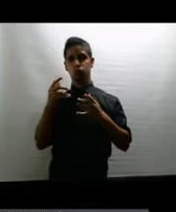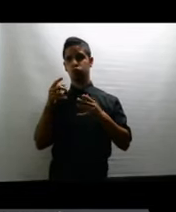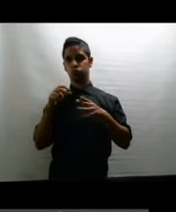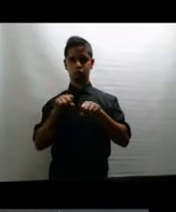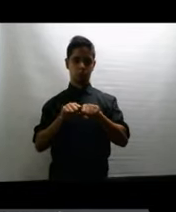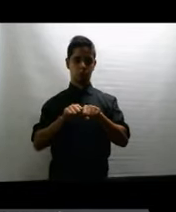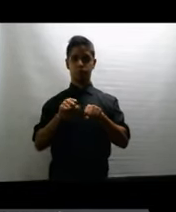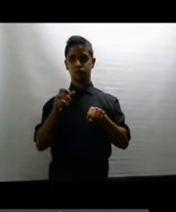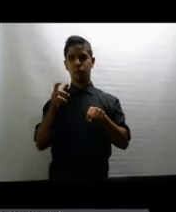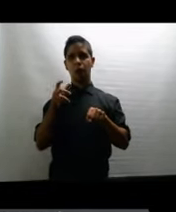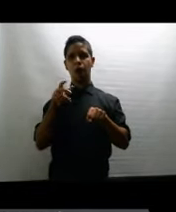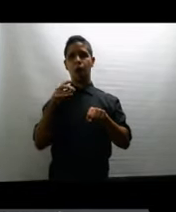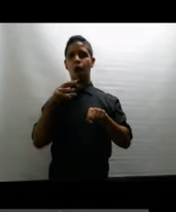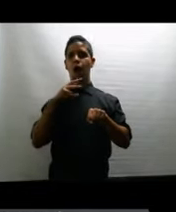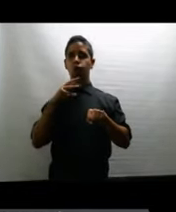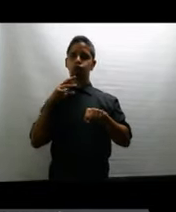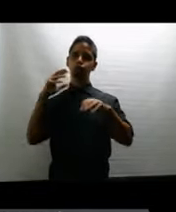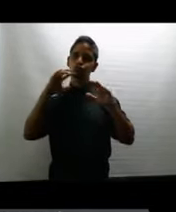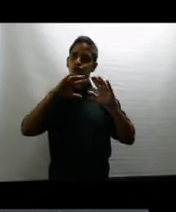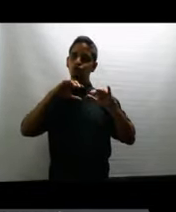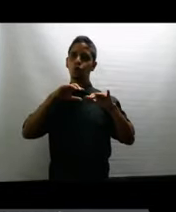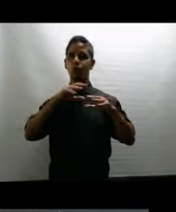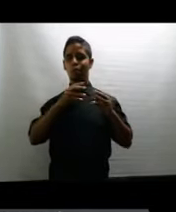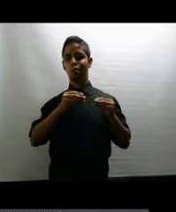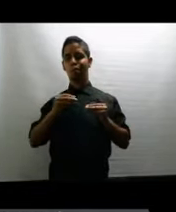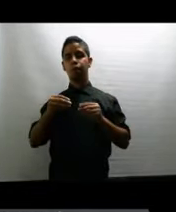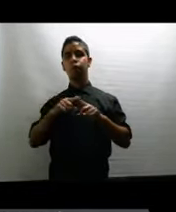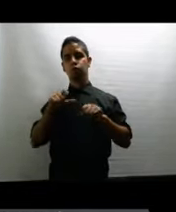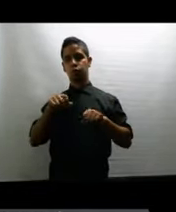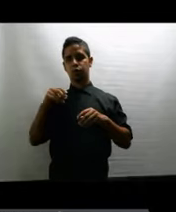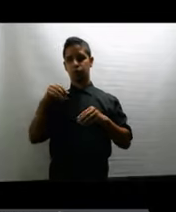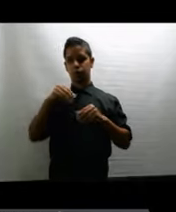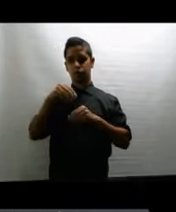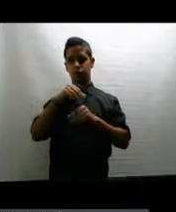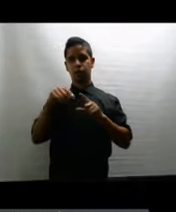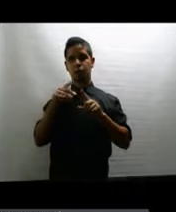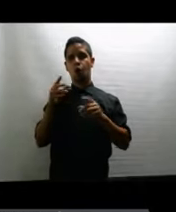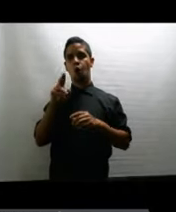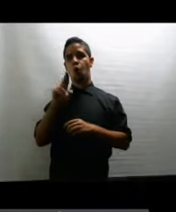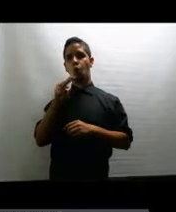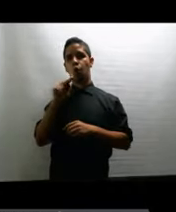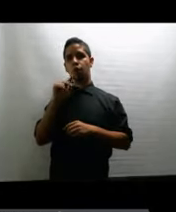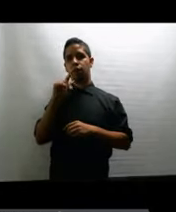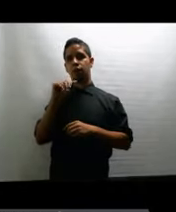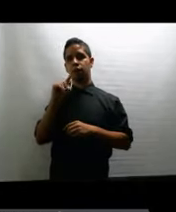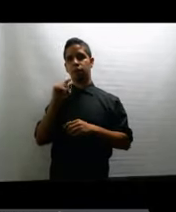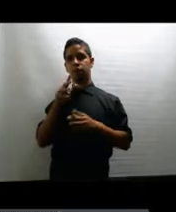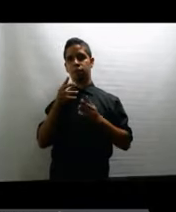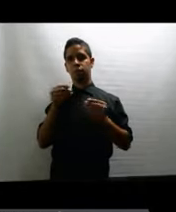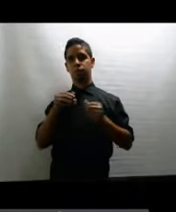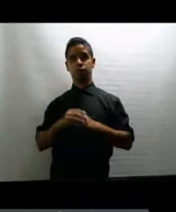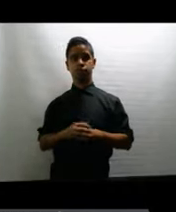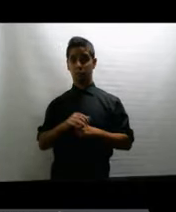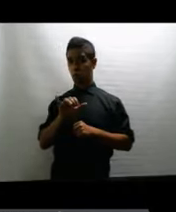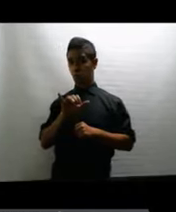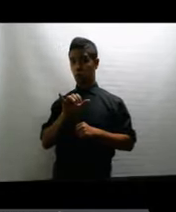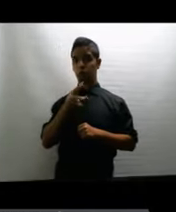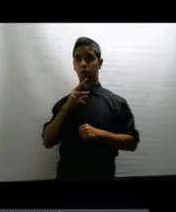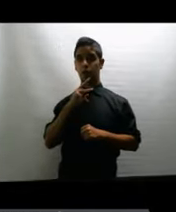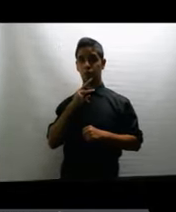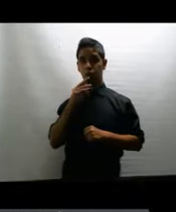que ese tipo de cosas. Mira, yo creo que esto y ahí también ayuda para absorber la humedad. Una espesa pasta de bicarbonato de soda y agua aplicada a